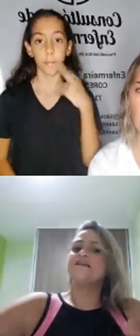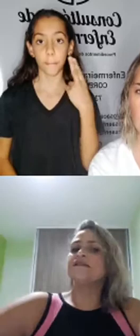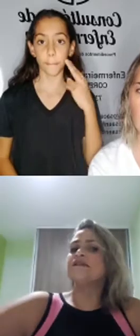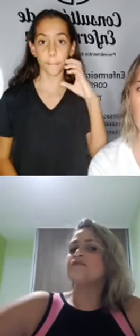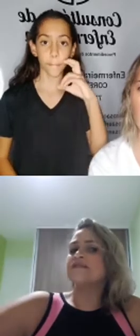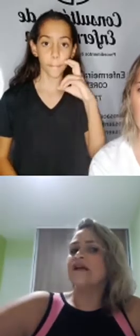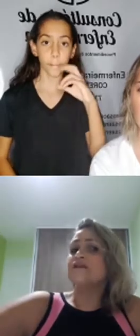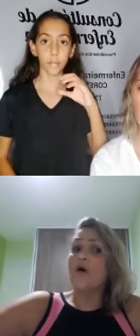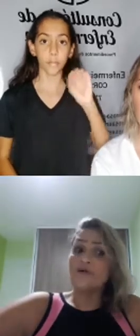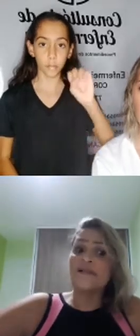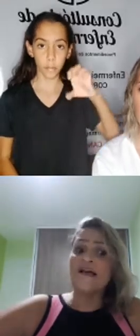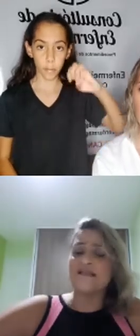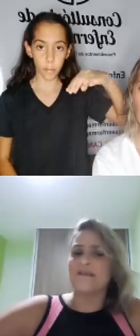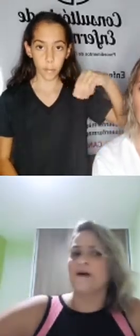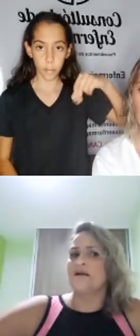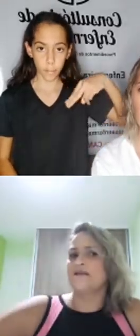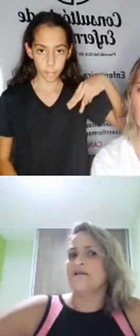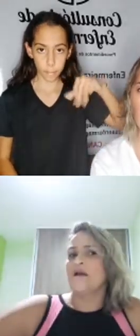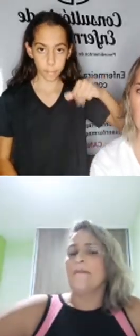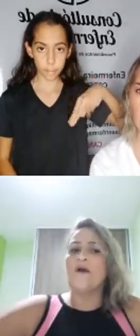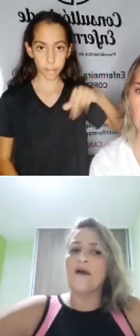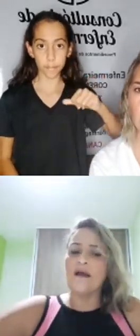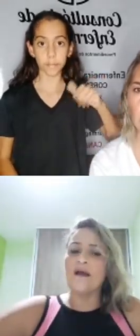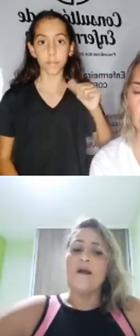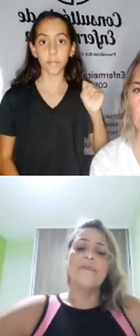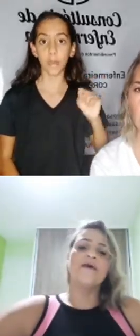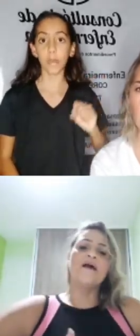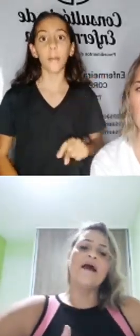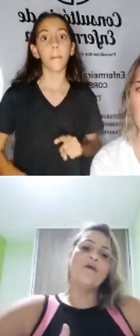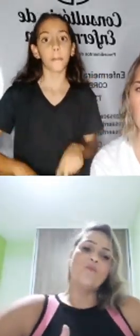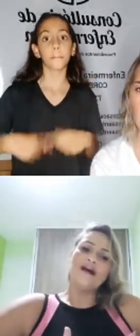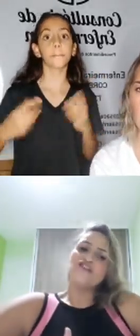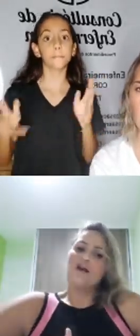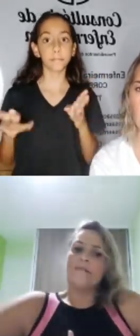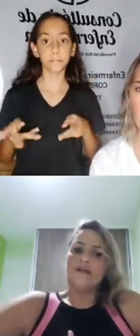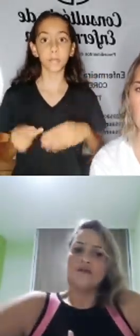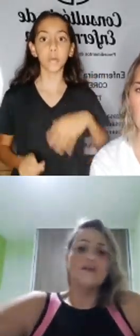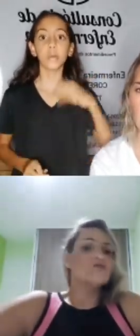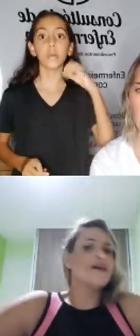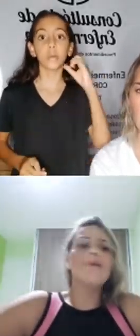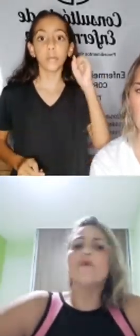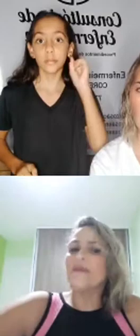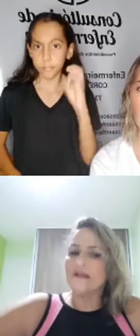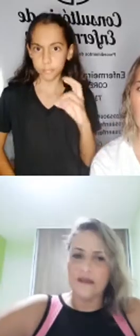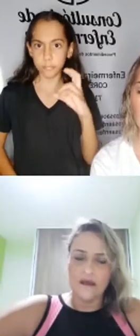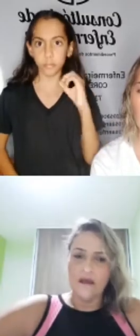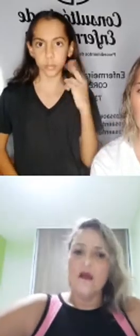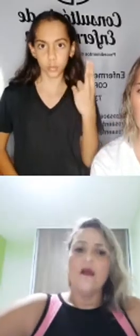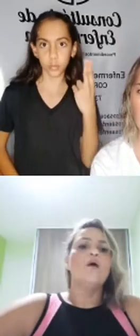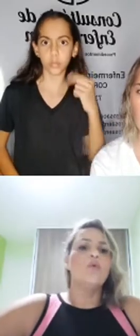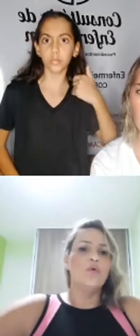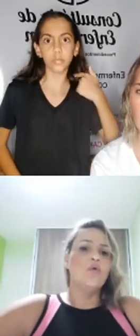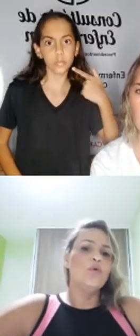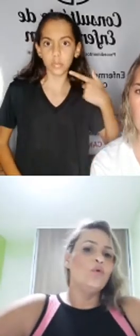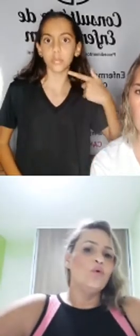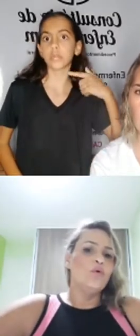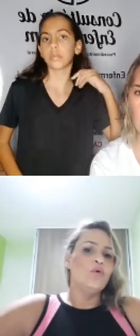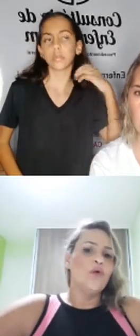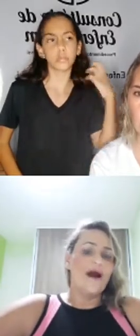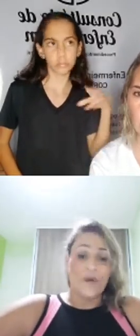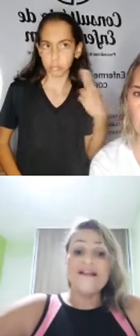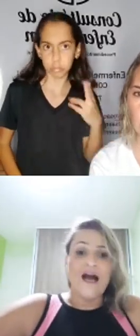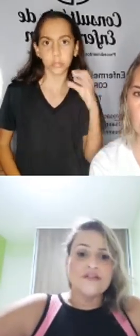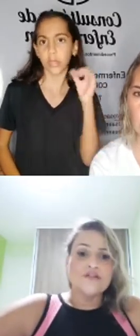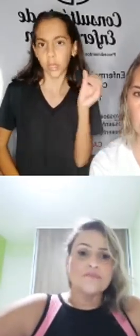cada 5, 6 ou 7 semanas. Por quê? Porque é um adiamento que não vai comprometer